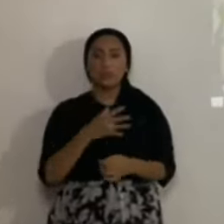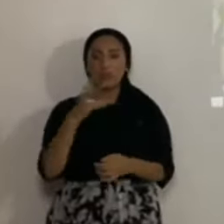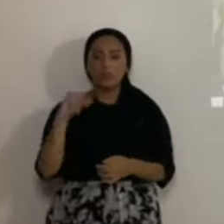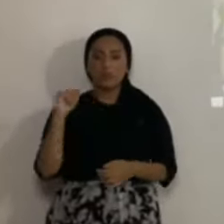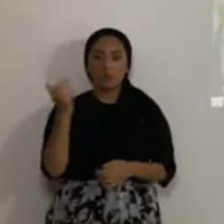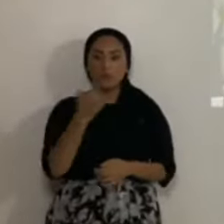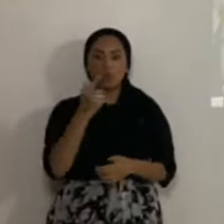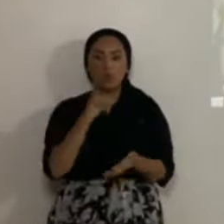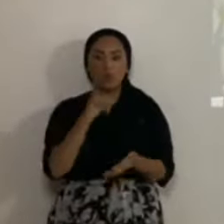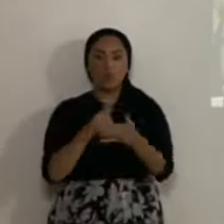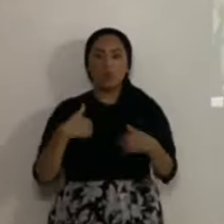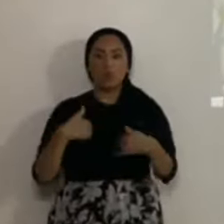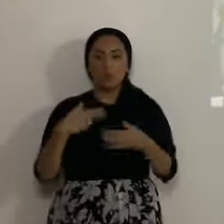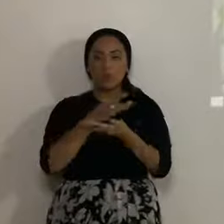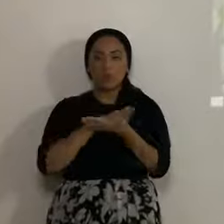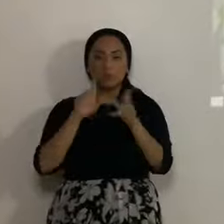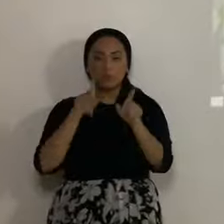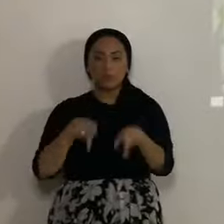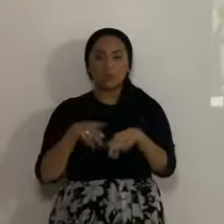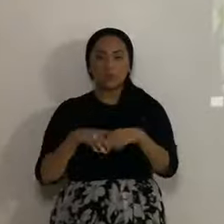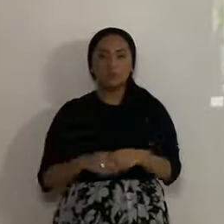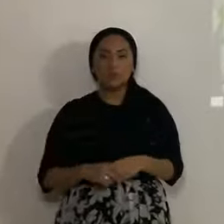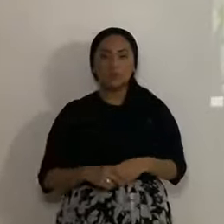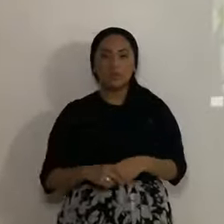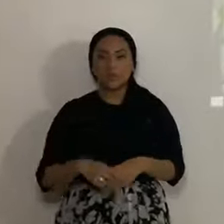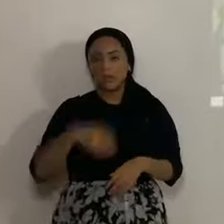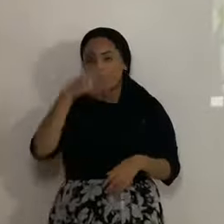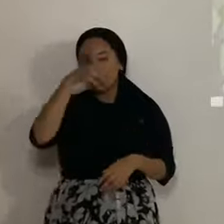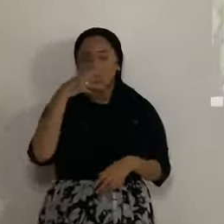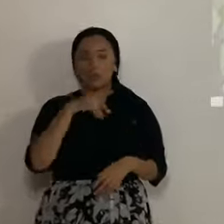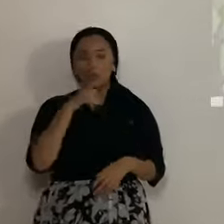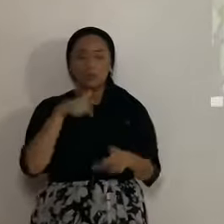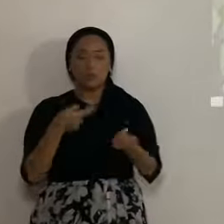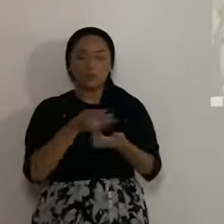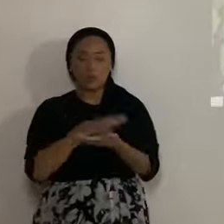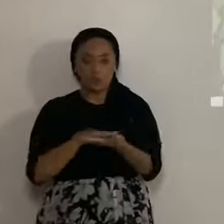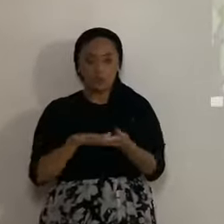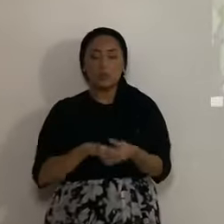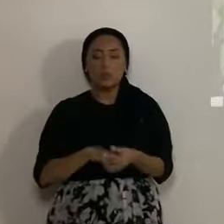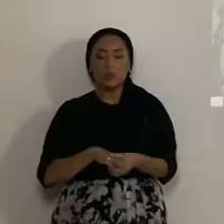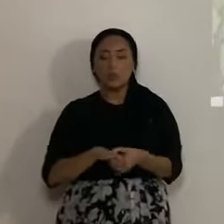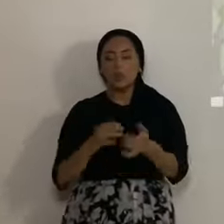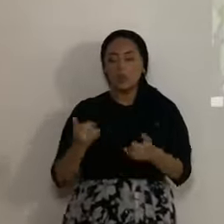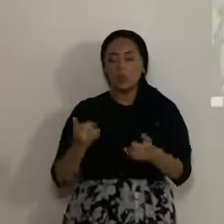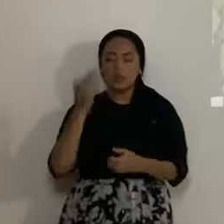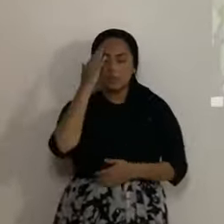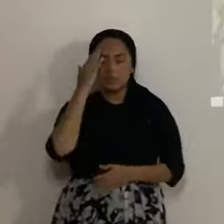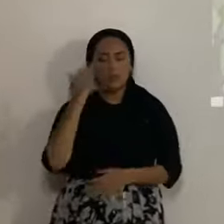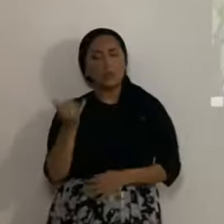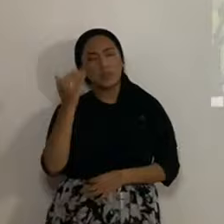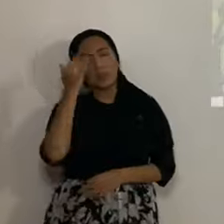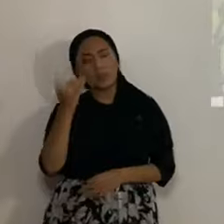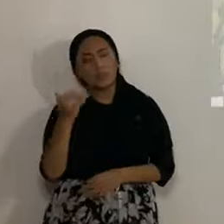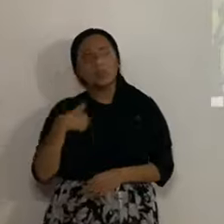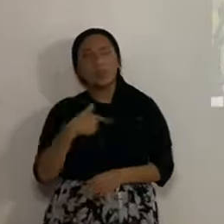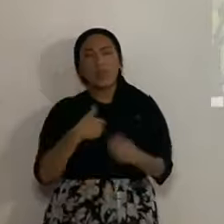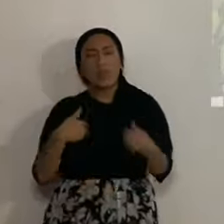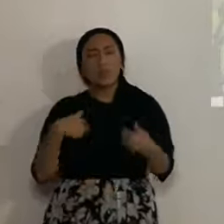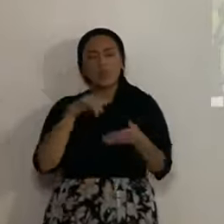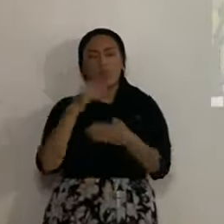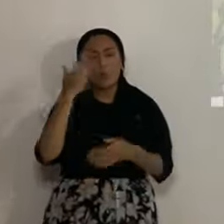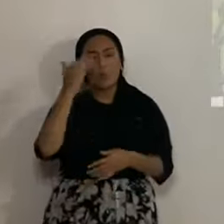todo eso lo tiene un santo, un kadós, una santa, una mujer santa. Ahora, ¿por qué? ¿Por qué lo tenemos así?